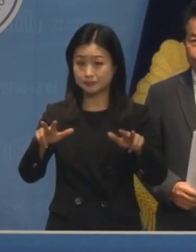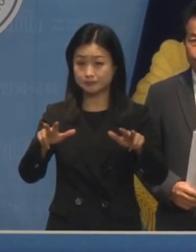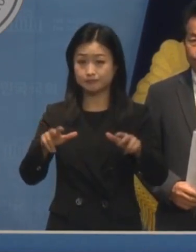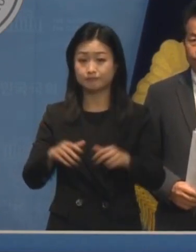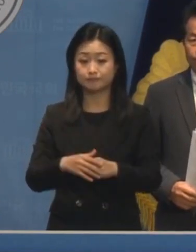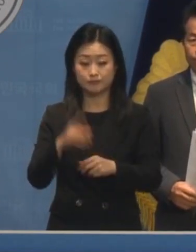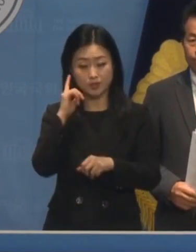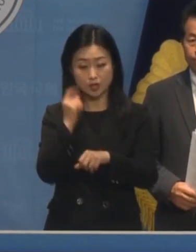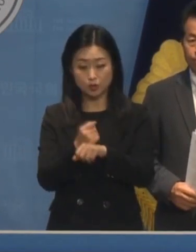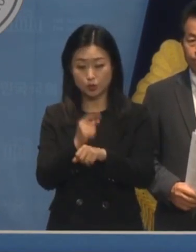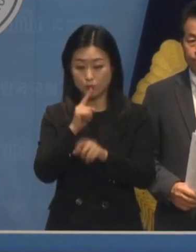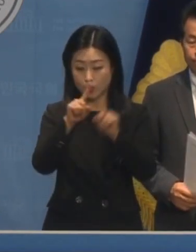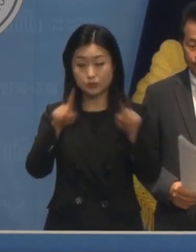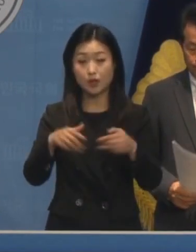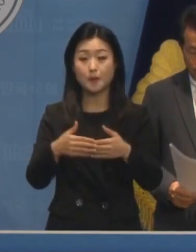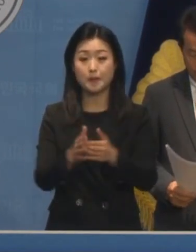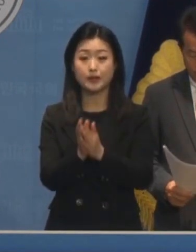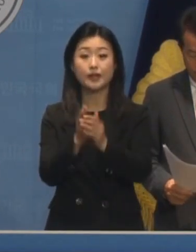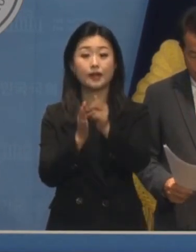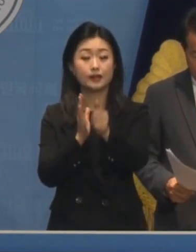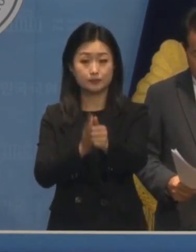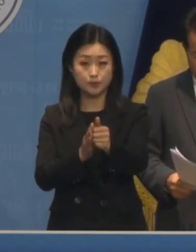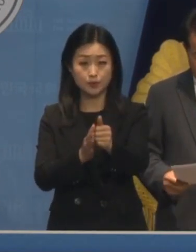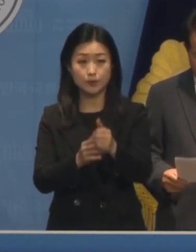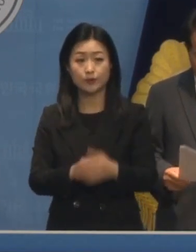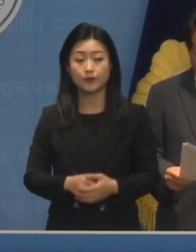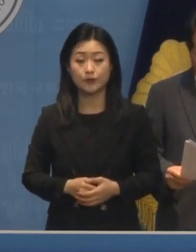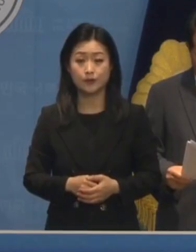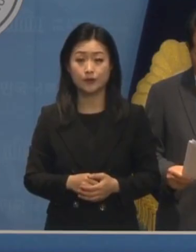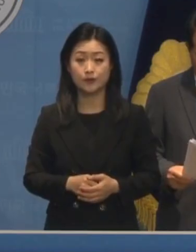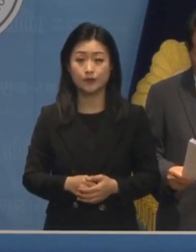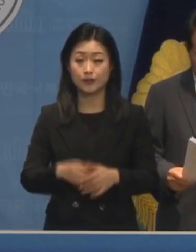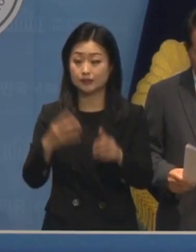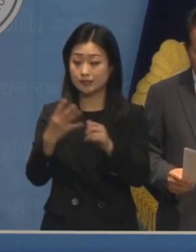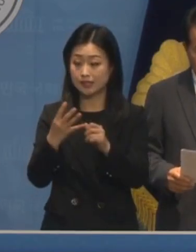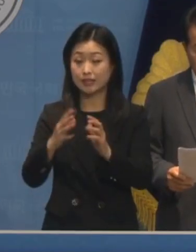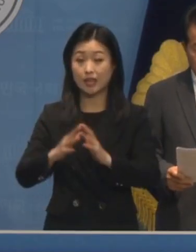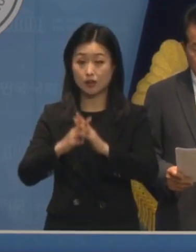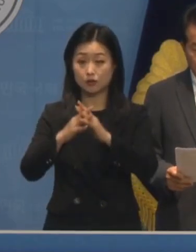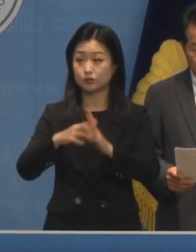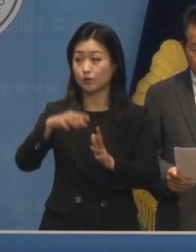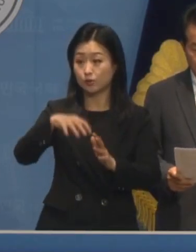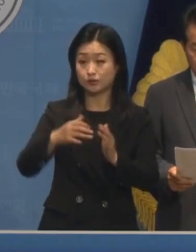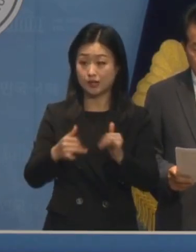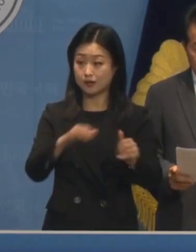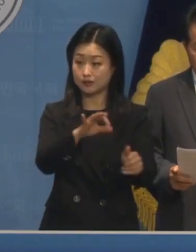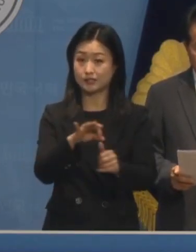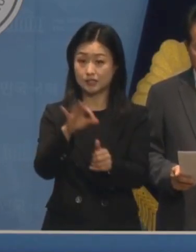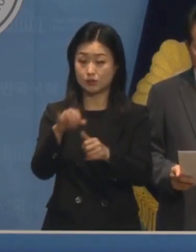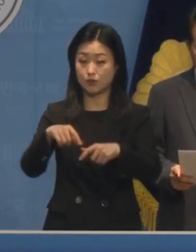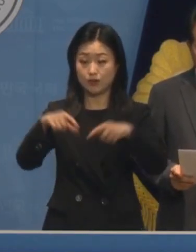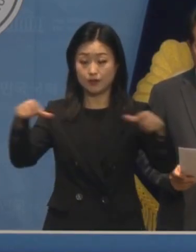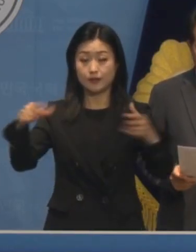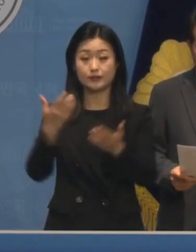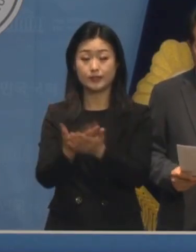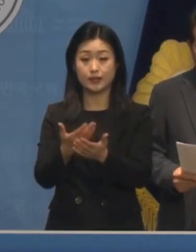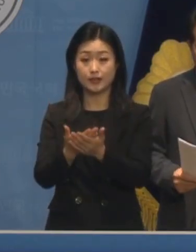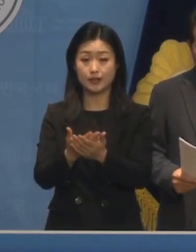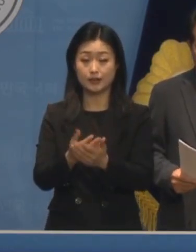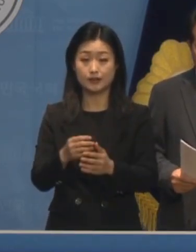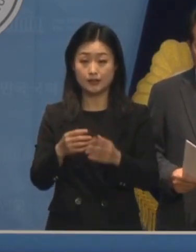연구보고서를 폐기하고 어 4단계 확장공사에 따른 인력 충원 4조